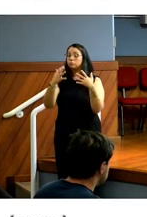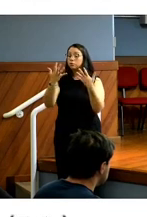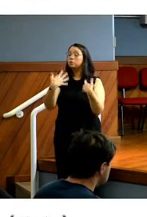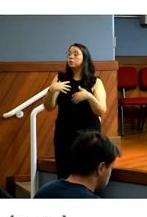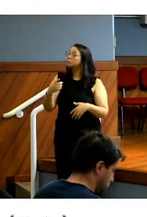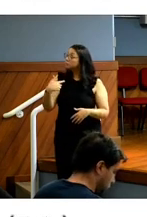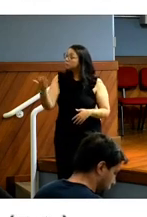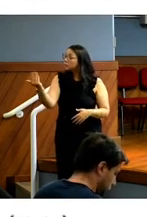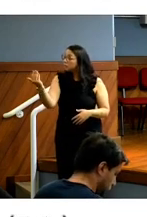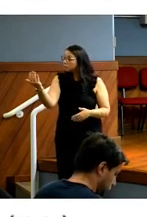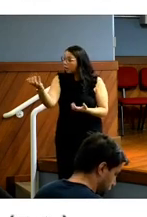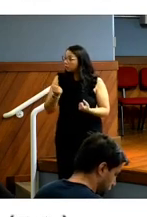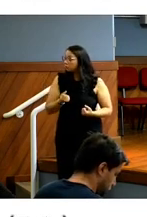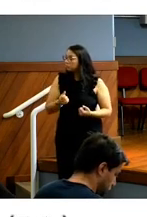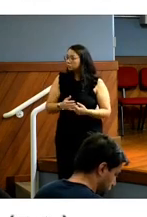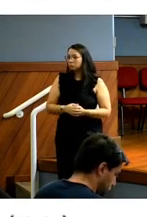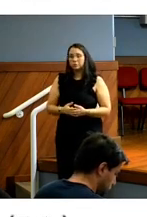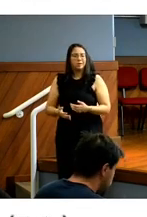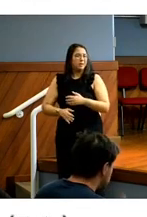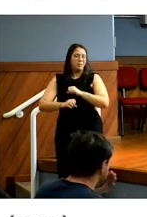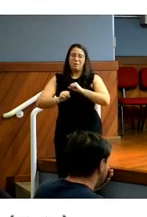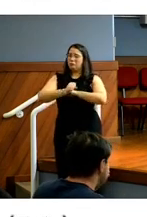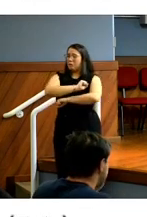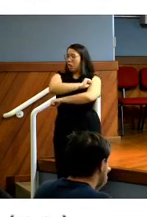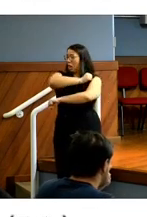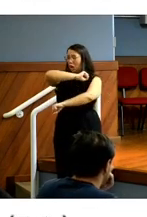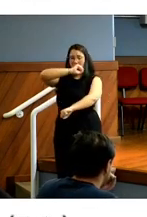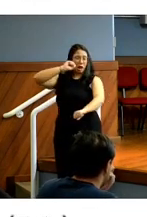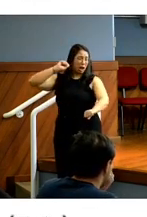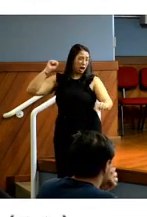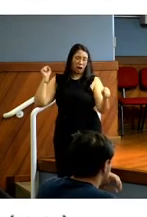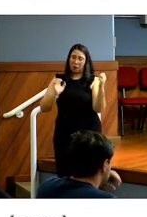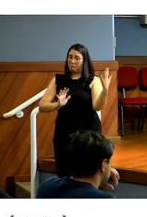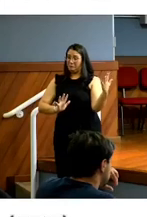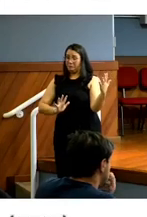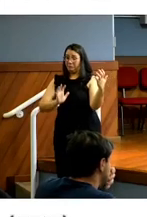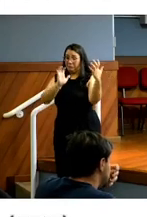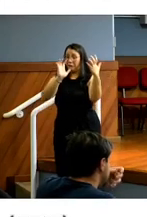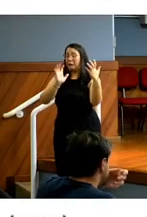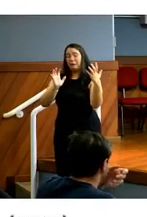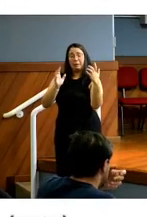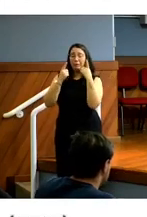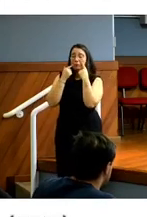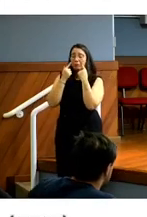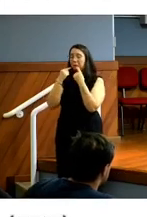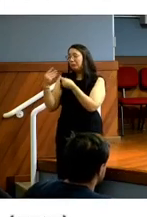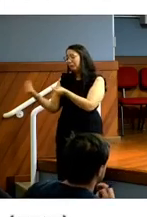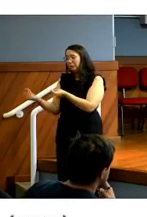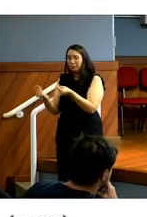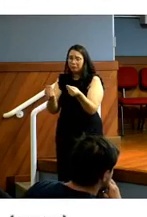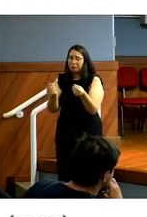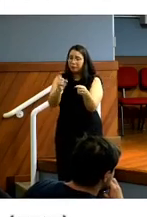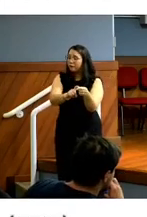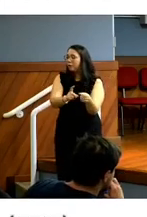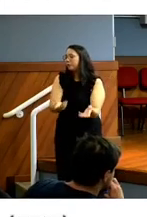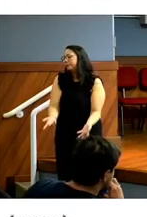dá? A gente, assim, a gente pode sapatear, a gente pode fazer uma cena, mas a gente vai chorando pegar e vai devolver. Não, então, assim,